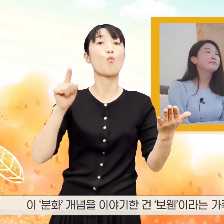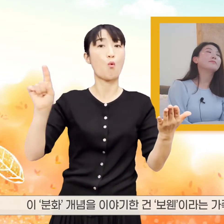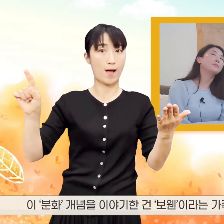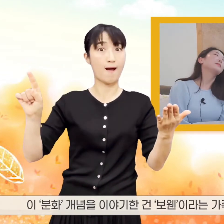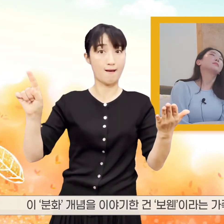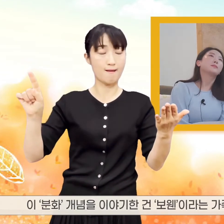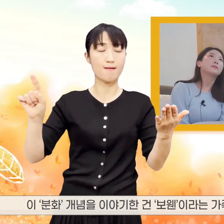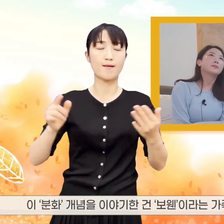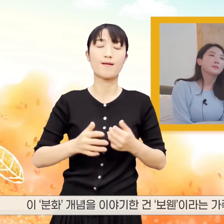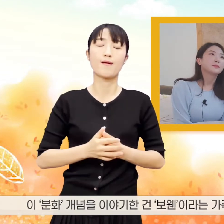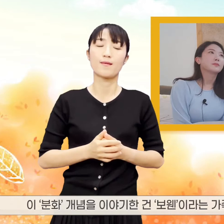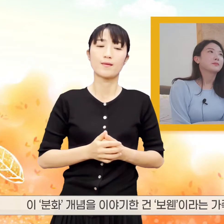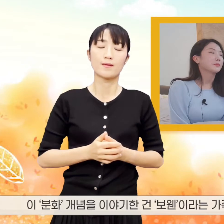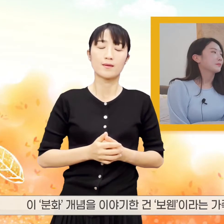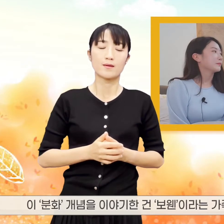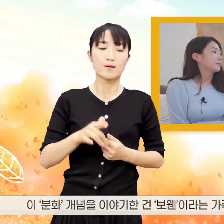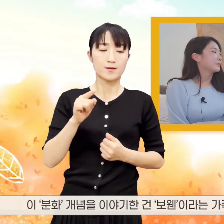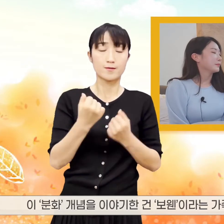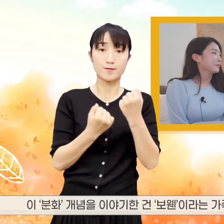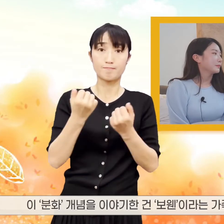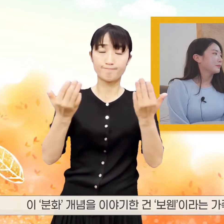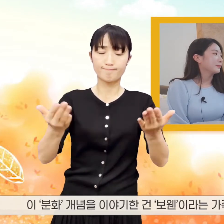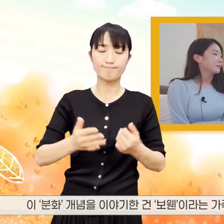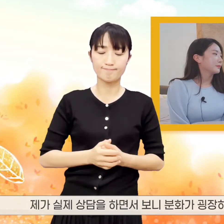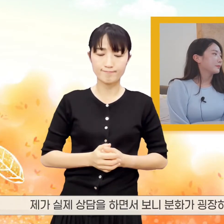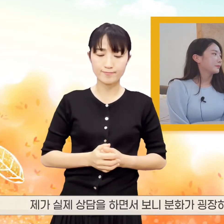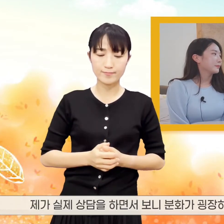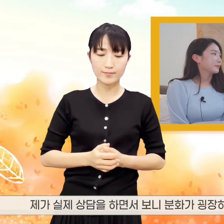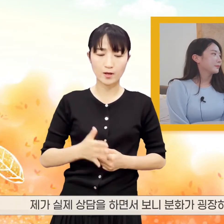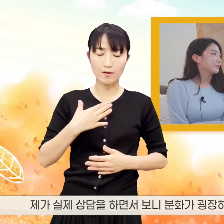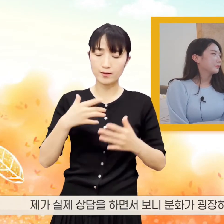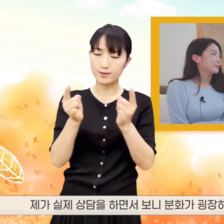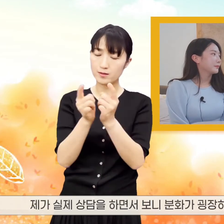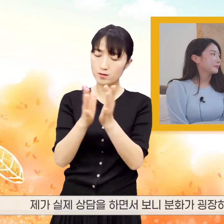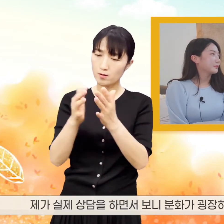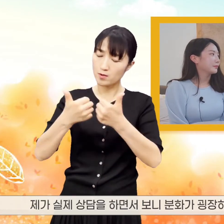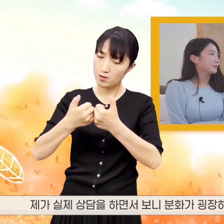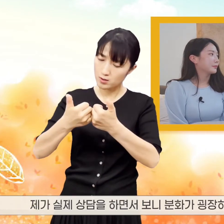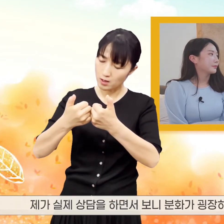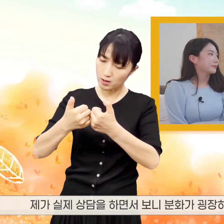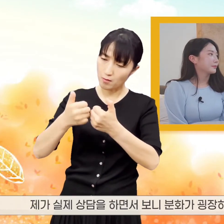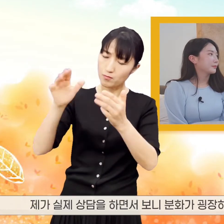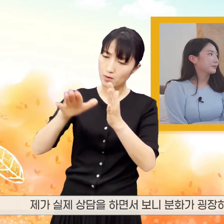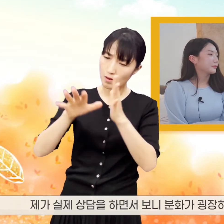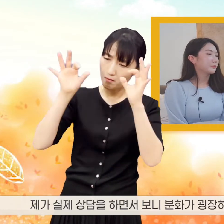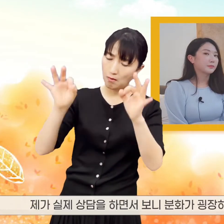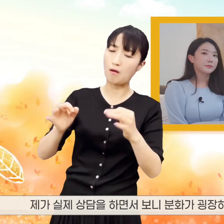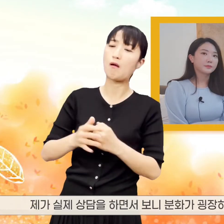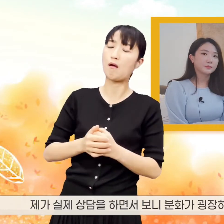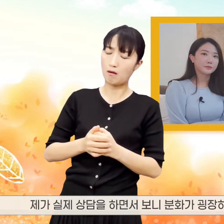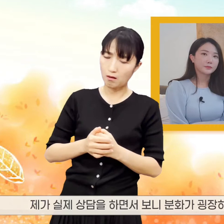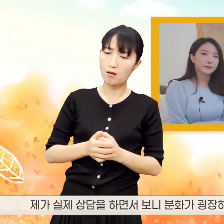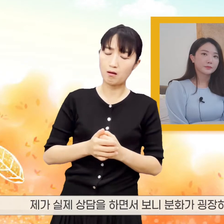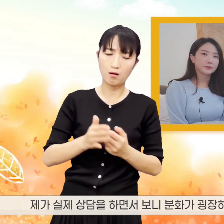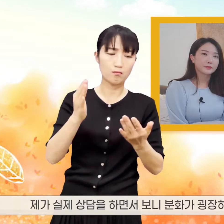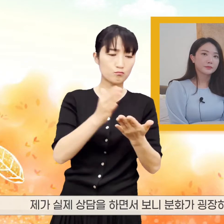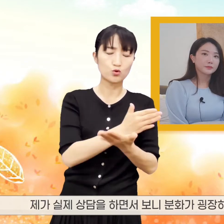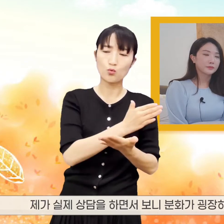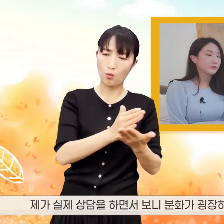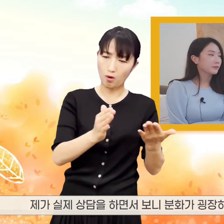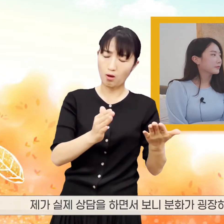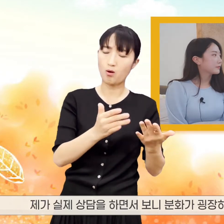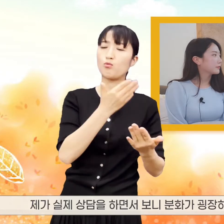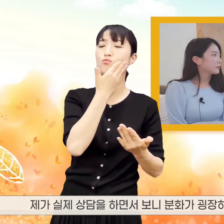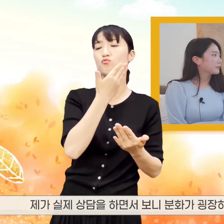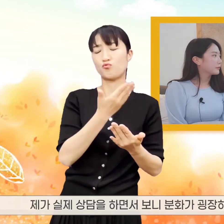보웬이라는 가족치료학자가 이제 설명을 하고 있는데, 제가 실제 상담을 하면서도 보니까 이 분화라는 게